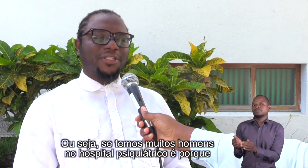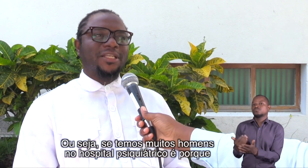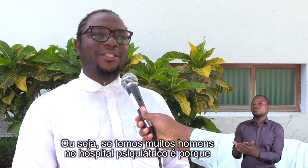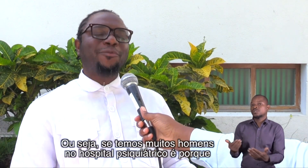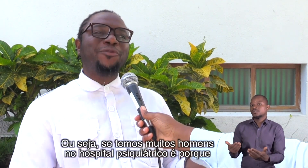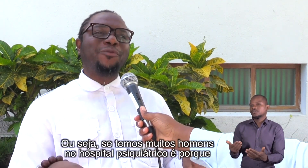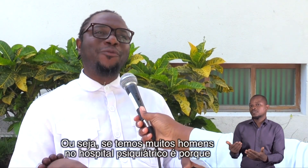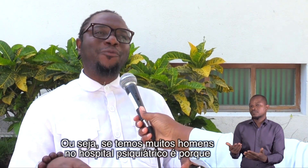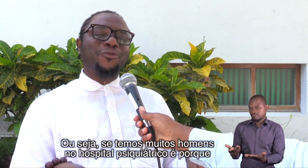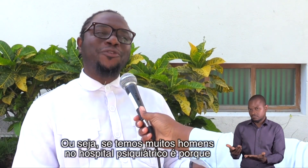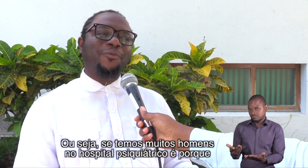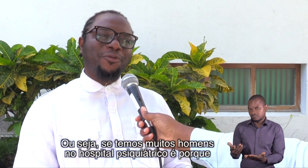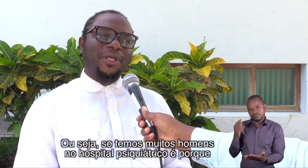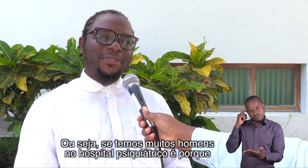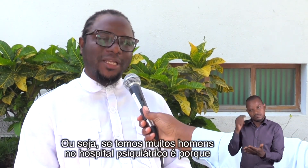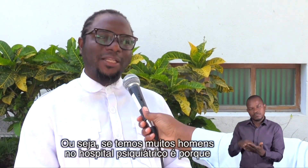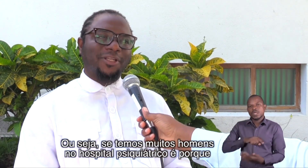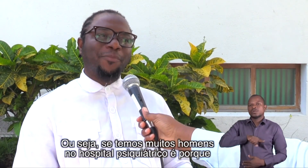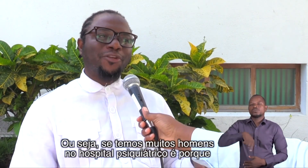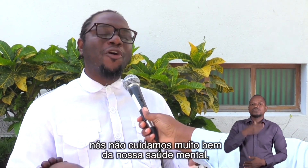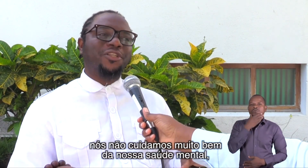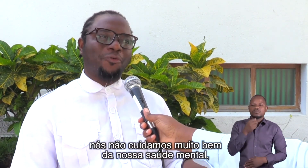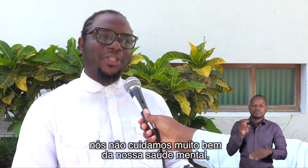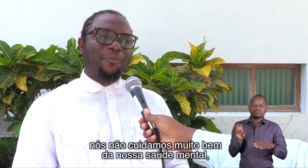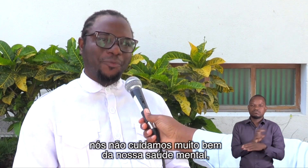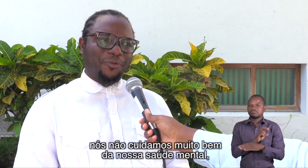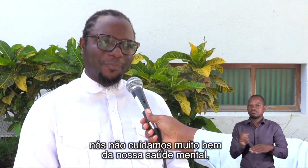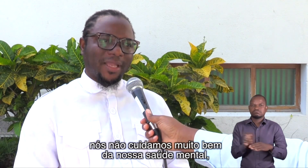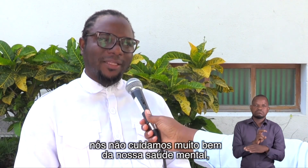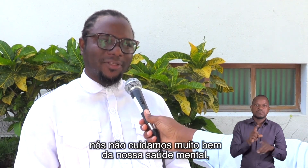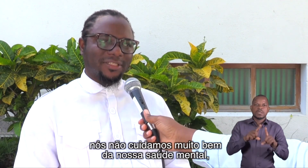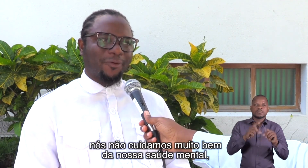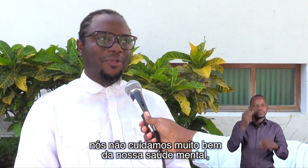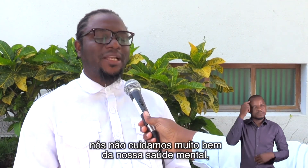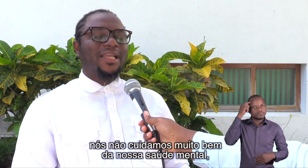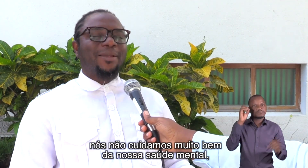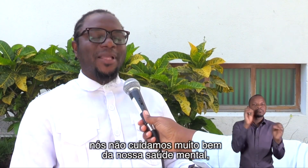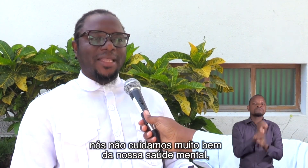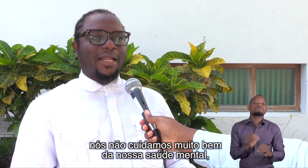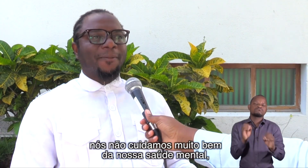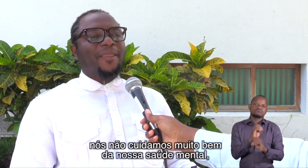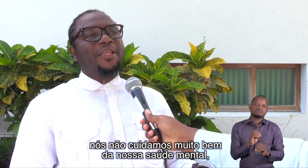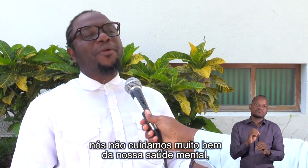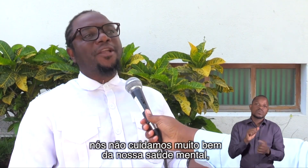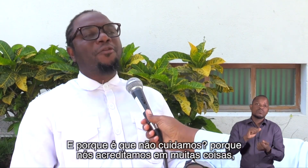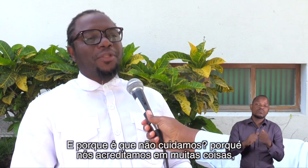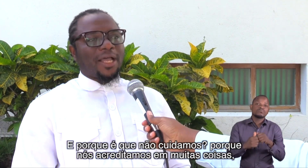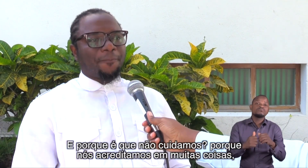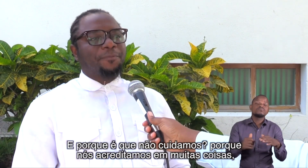seja, se temos muitos homens no hospital psiquiátrico é porque nós não cuidamos muito bem da nossa saúde mental. E por que não cuidamos? Porque